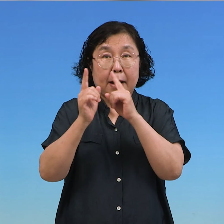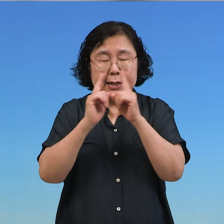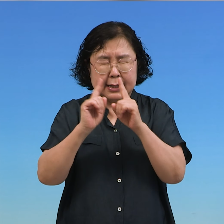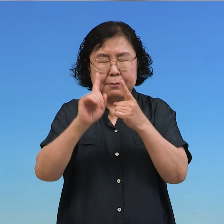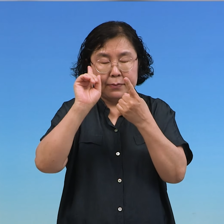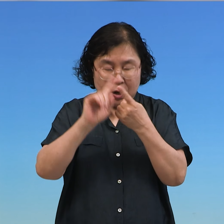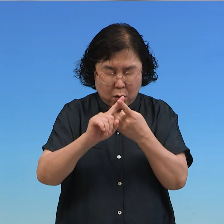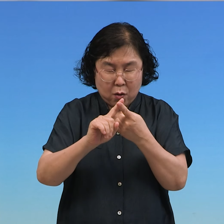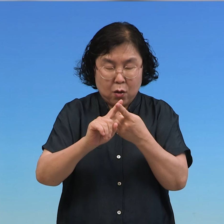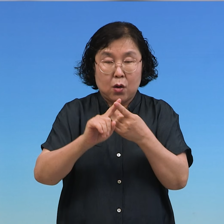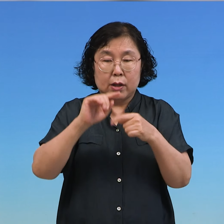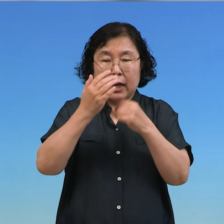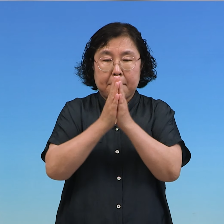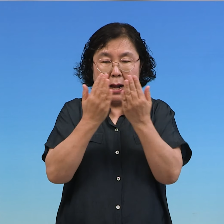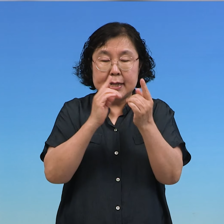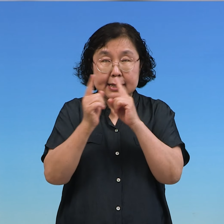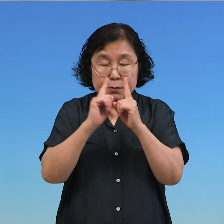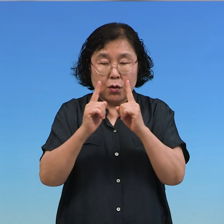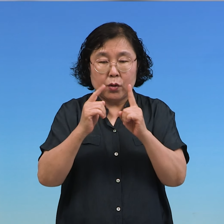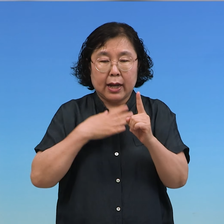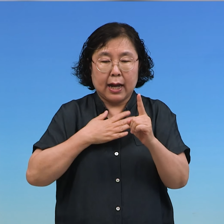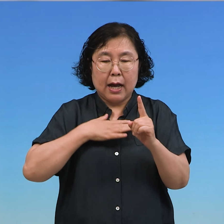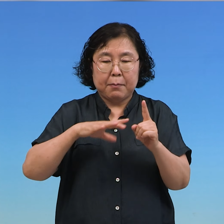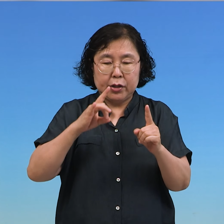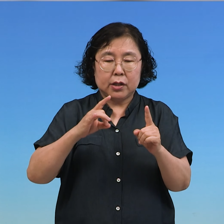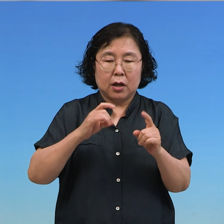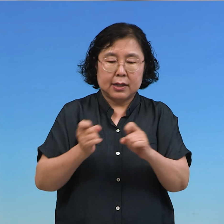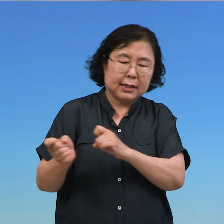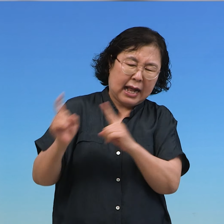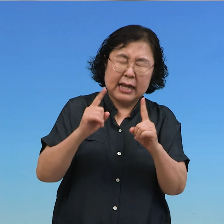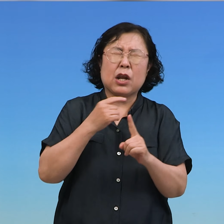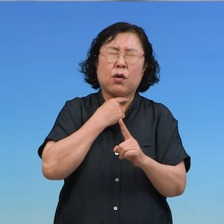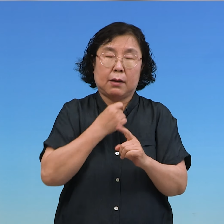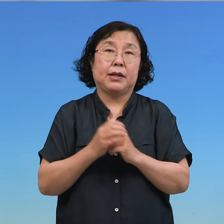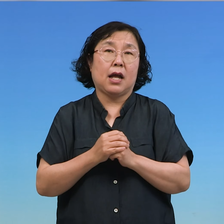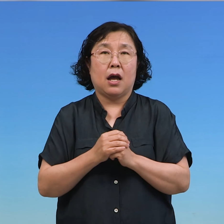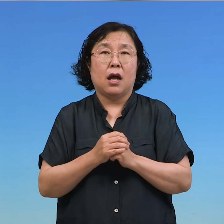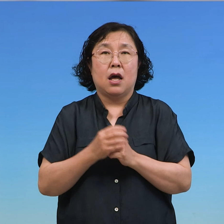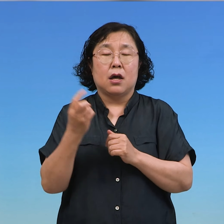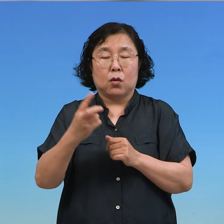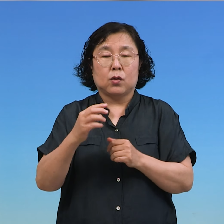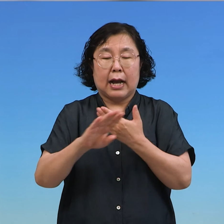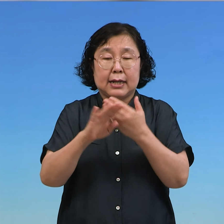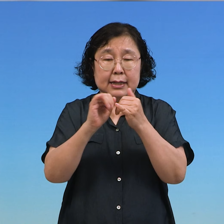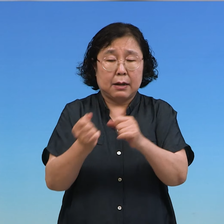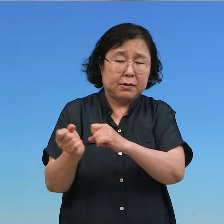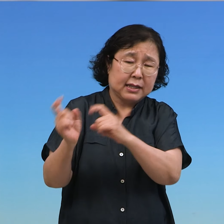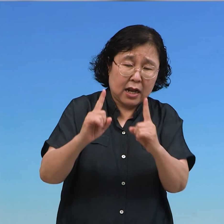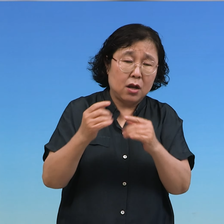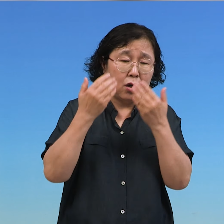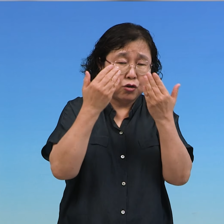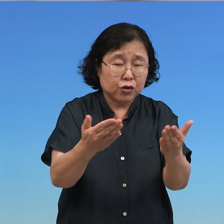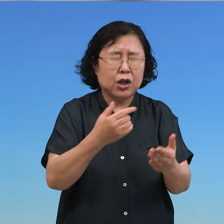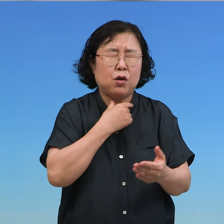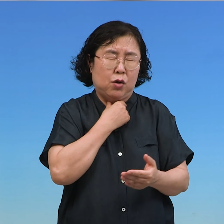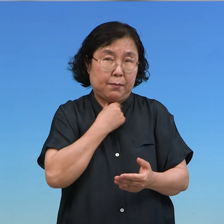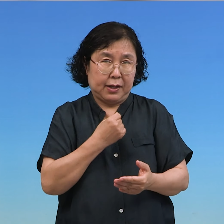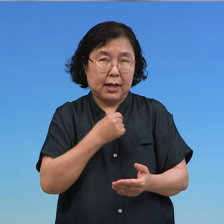하나님 말씀으로 내가 먼저 살아나기 원합니다 그리고 살리는 인생 되기 원합니다